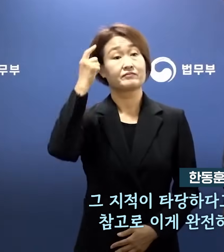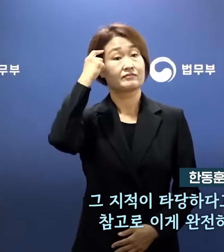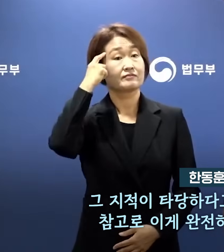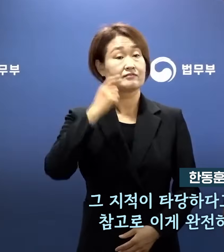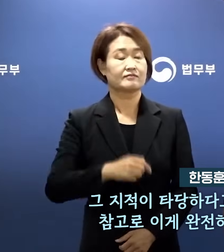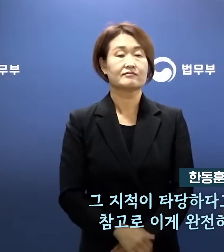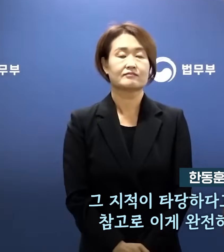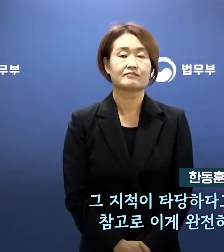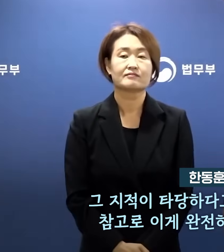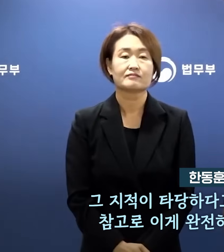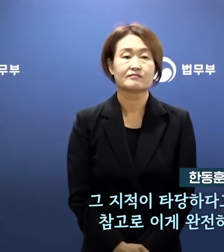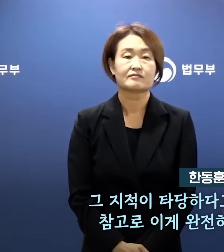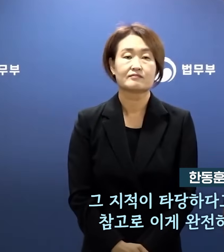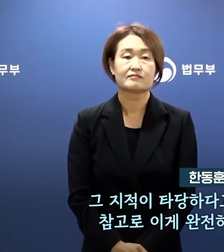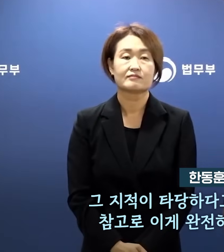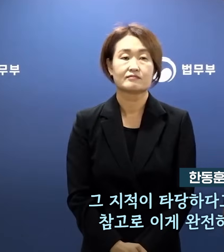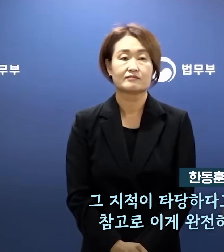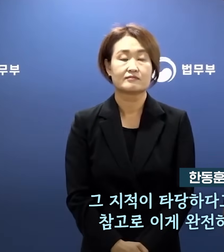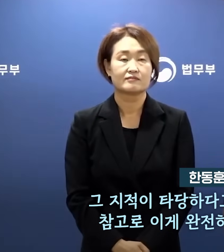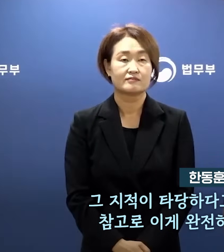겁니다.